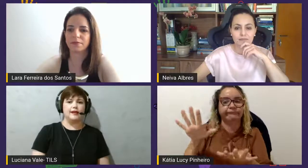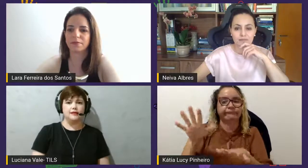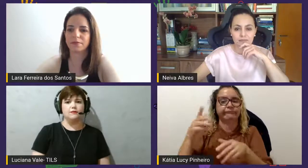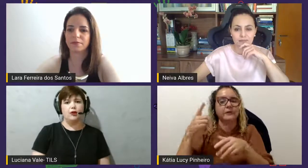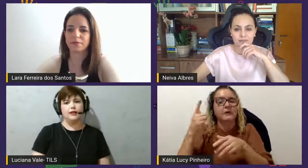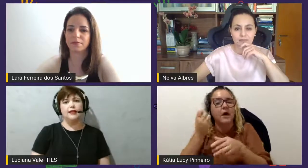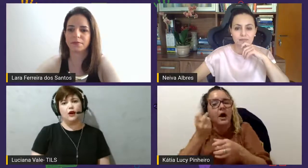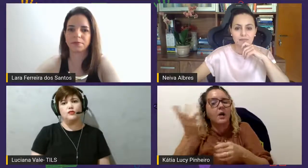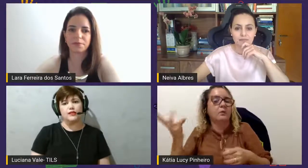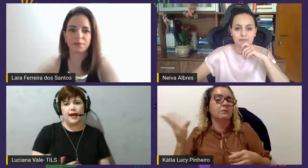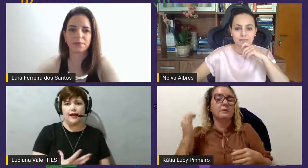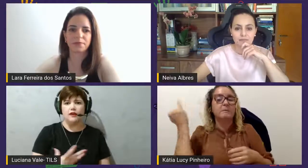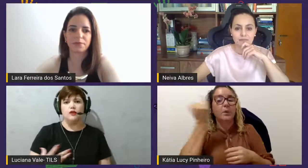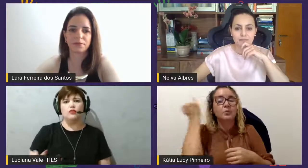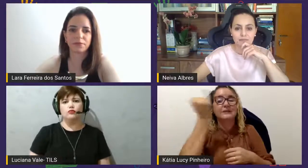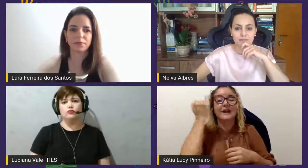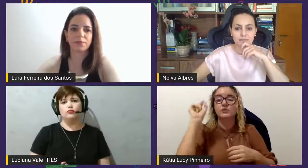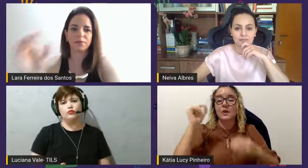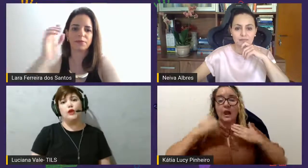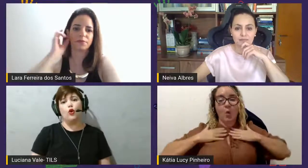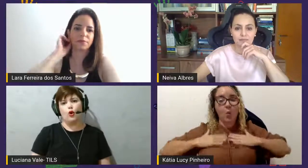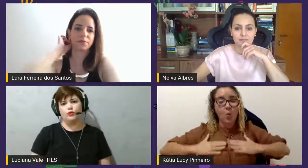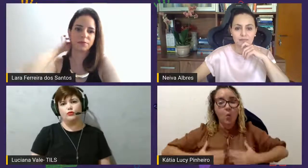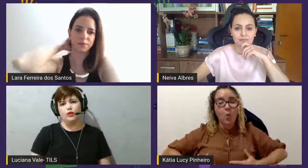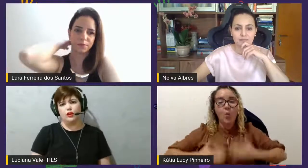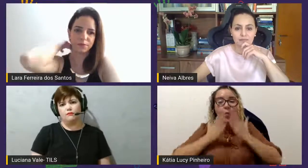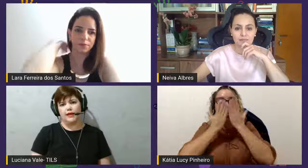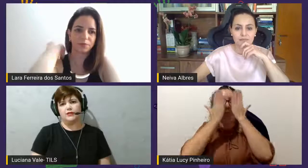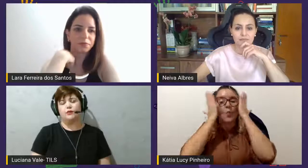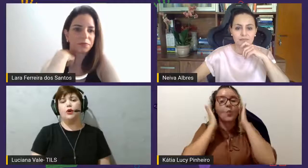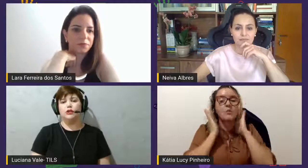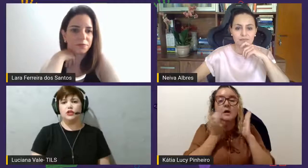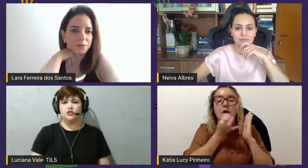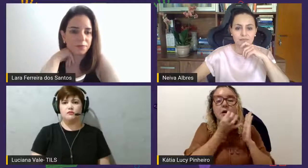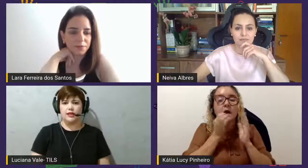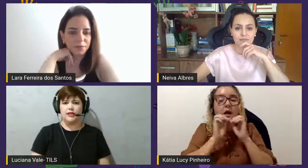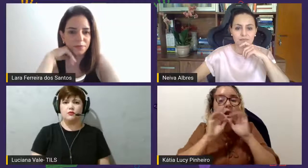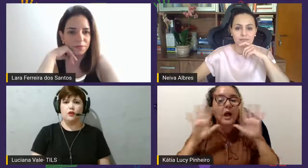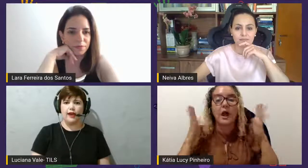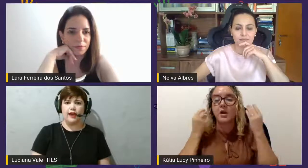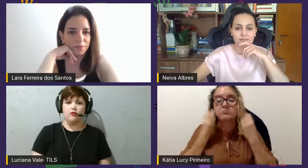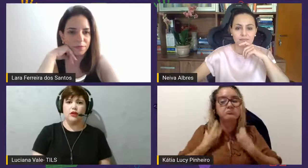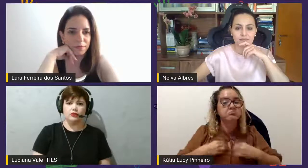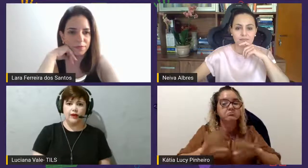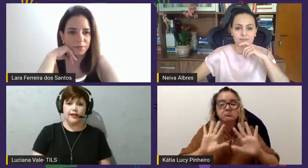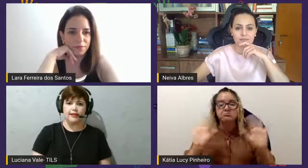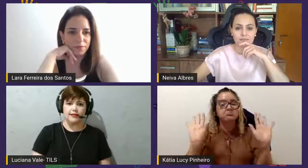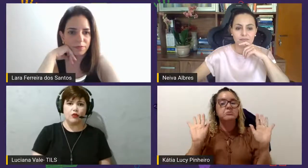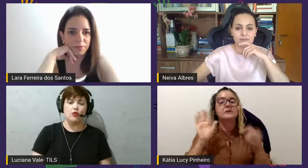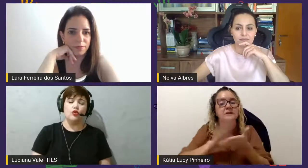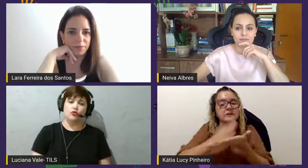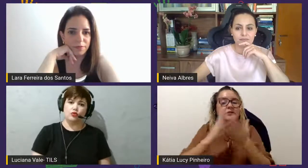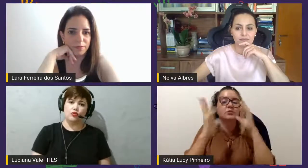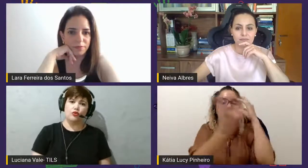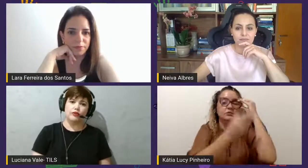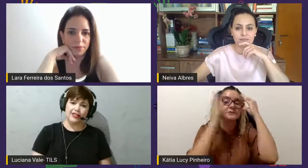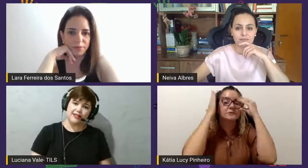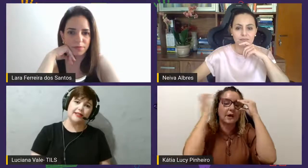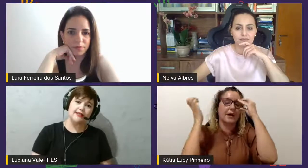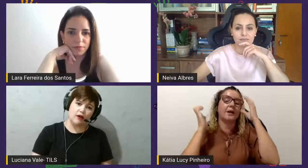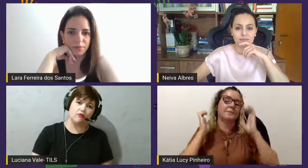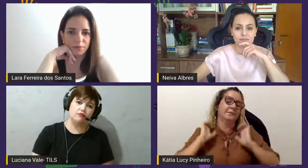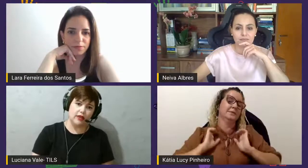sim, essas podem causar um incômodo, mas o importante mesmo é quanto à questão